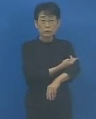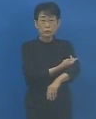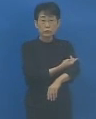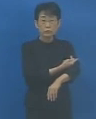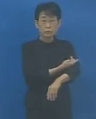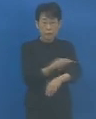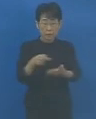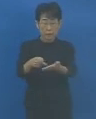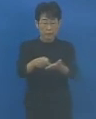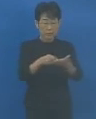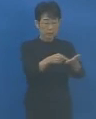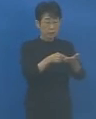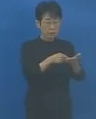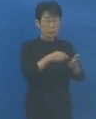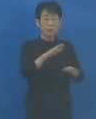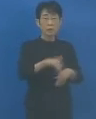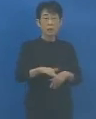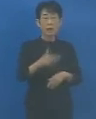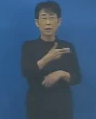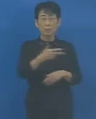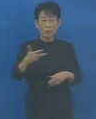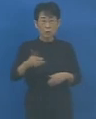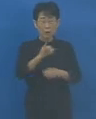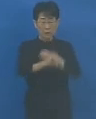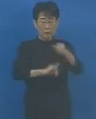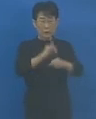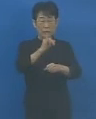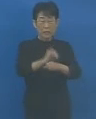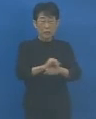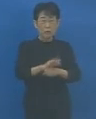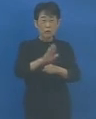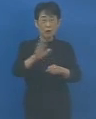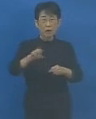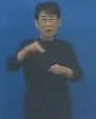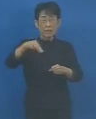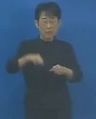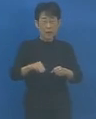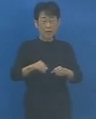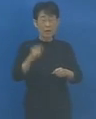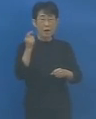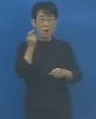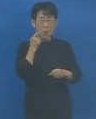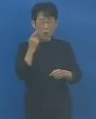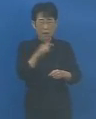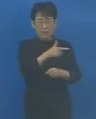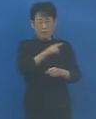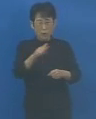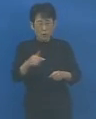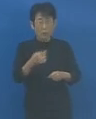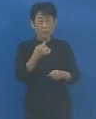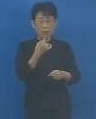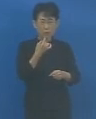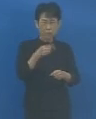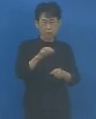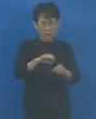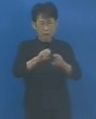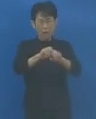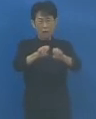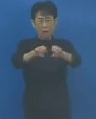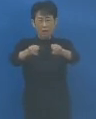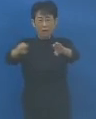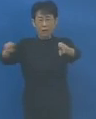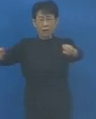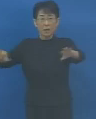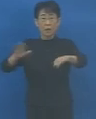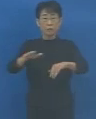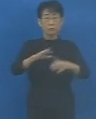があって、ネット上のデマ等もありますので、そういう、誤解を、解きながらやはりあの、